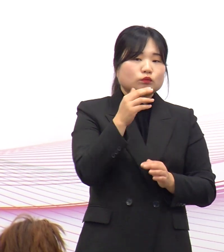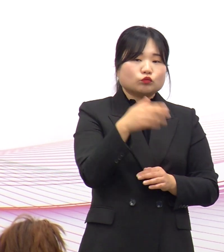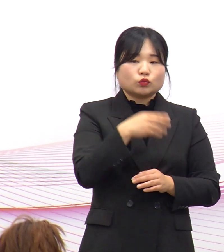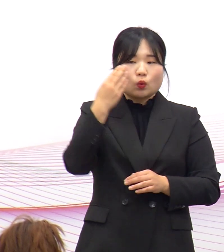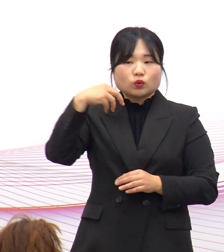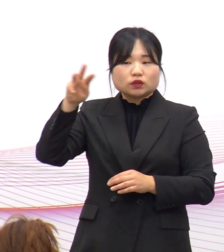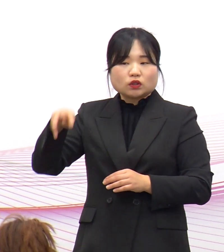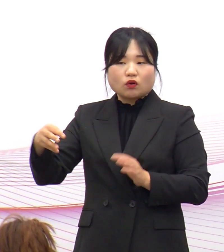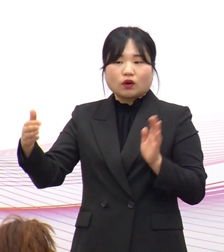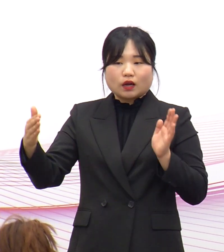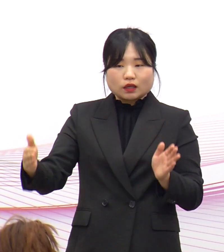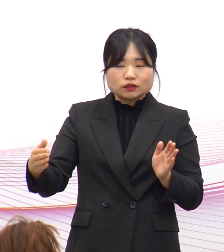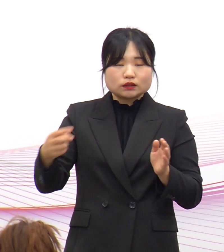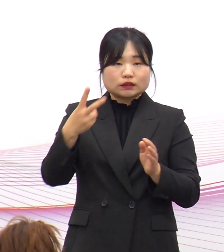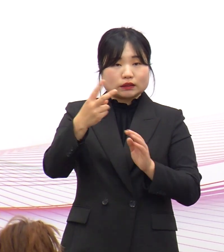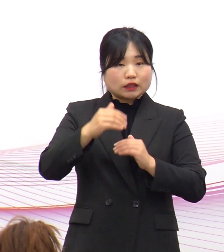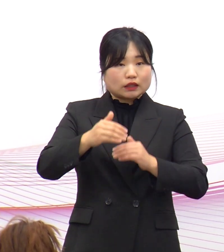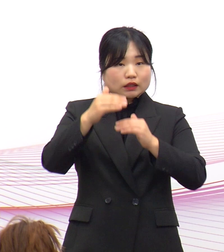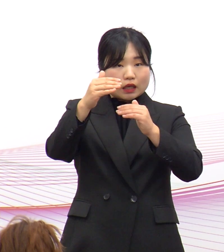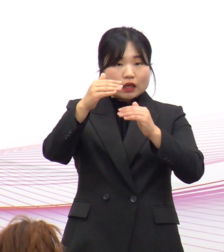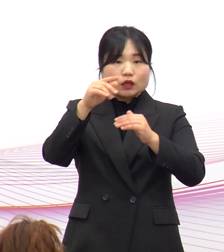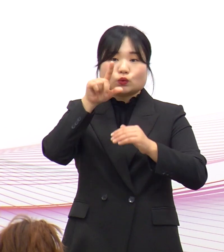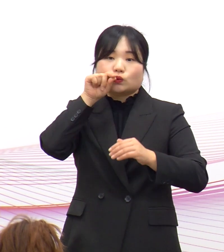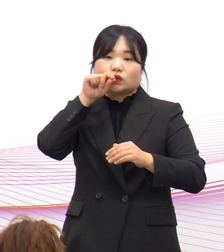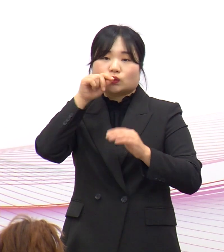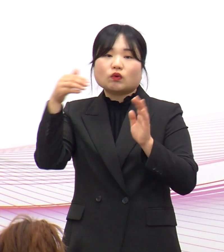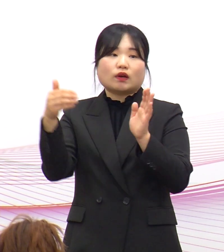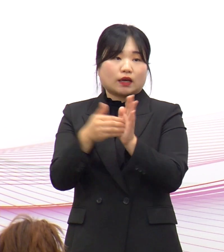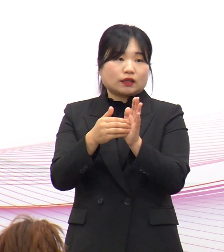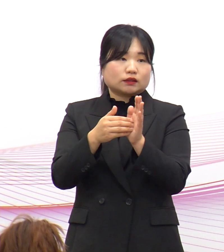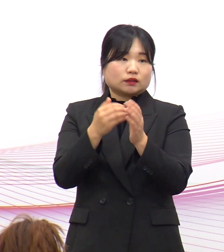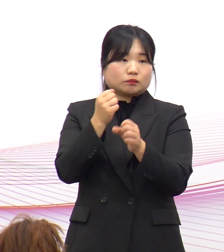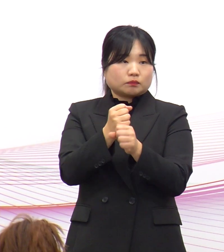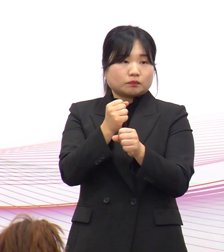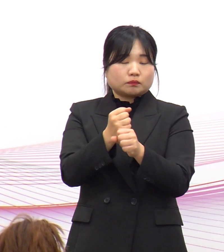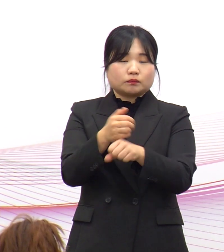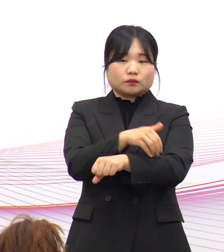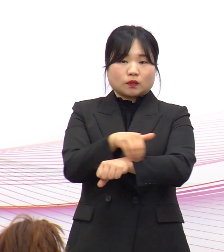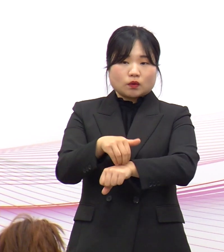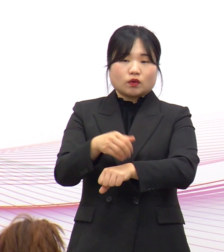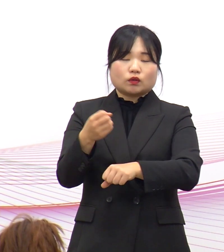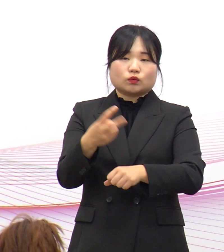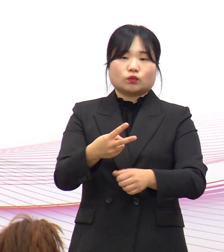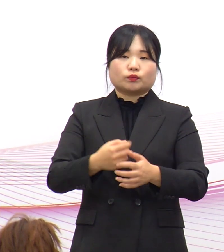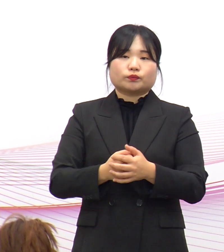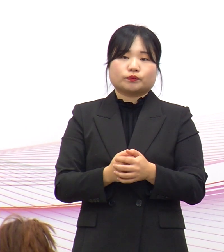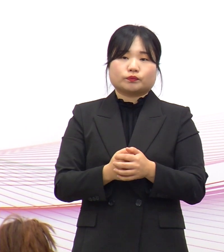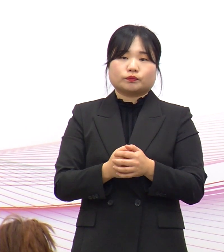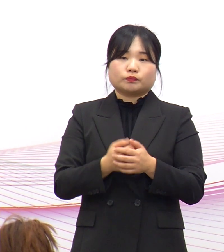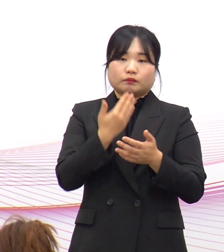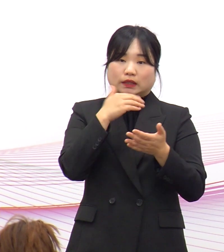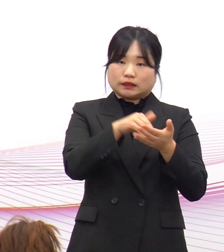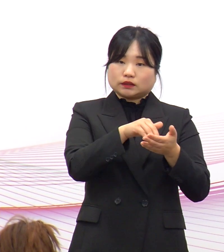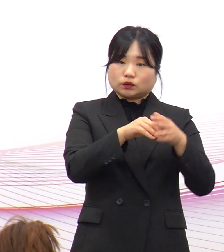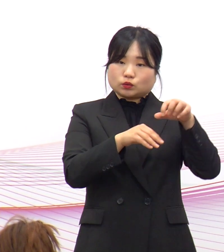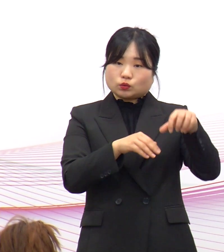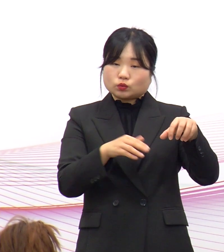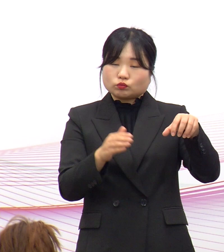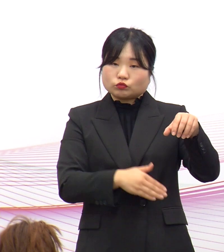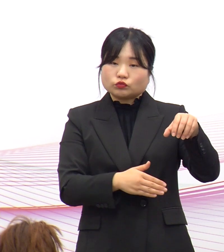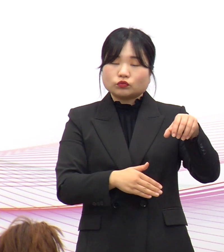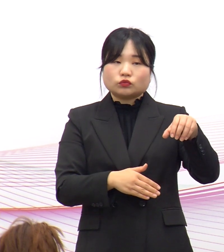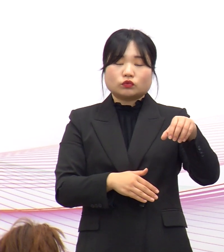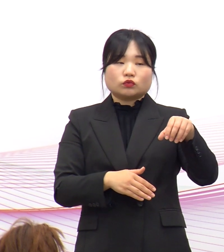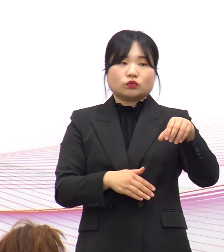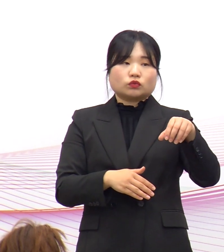옥천까지 2단계는 조치원까지 우리가 저 안석에서